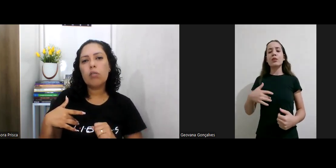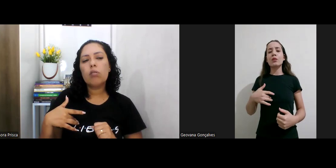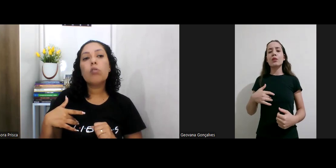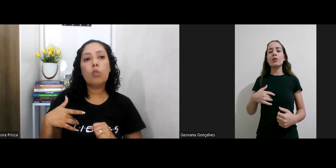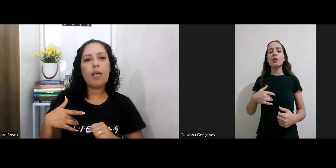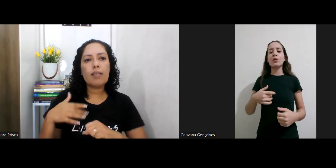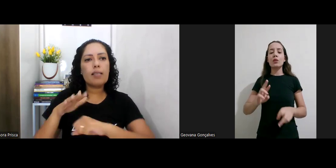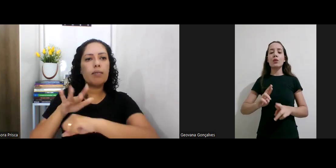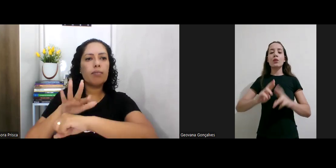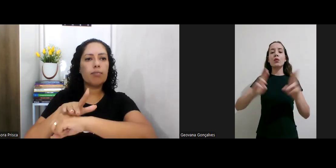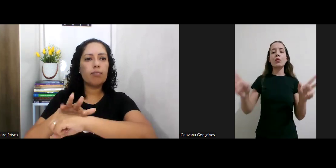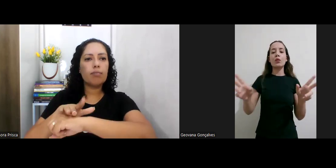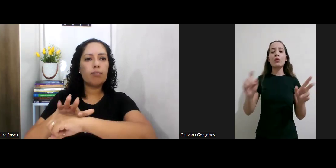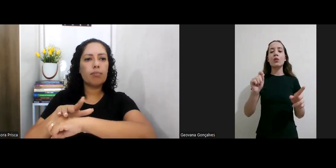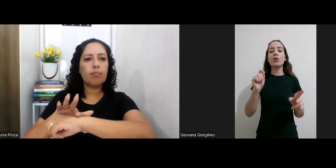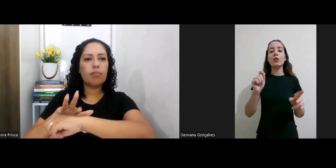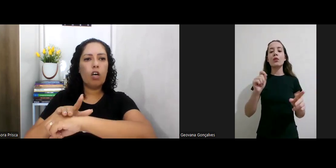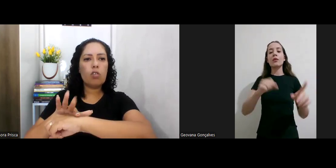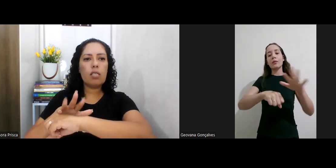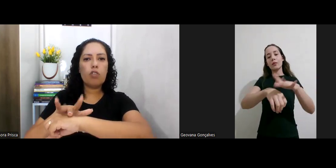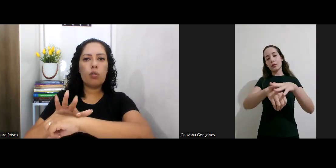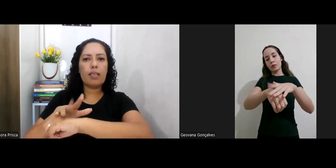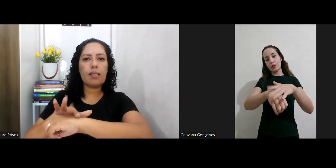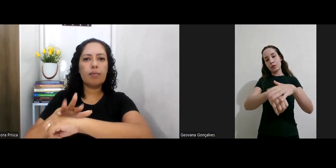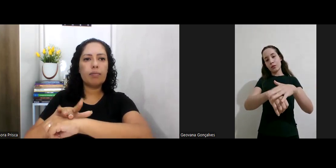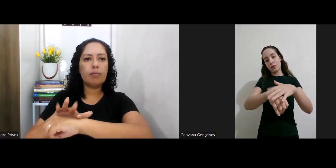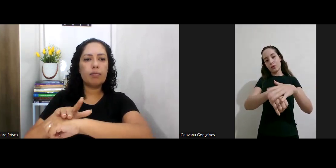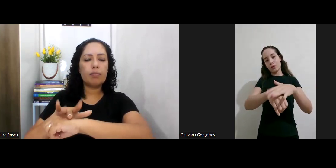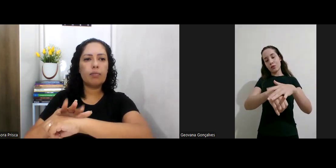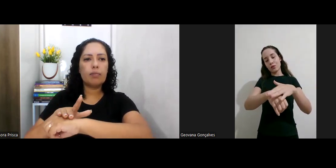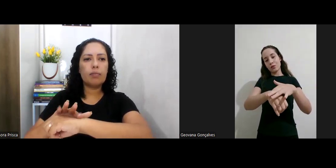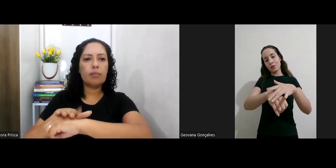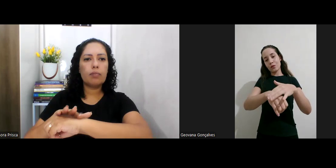saúde? Doença. Olha o sinal de doença.